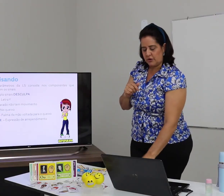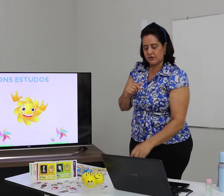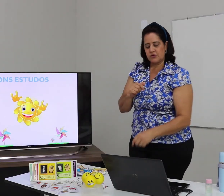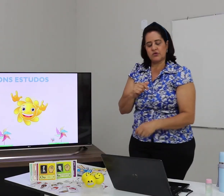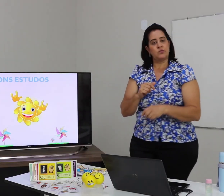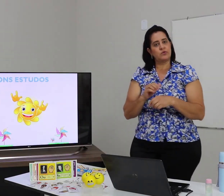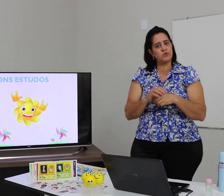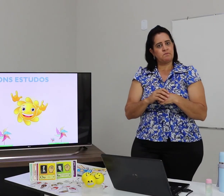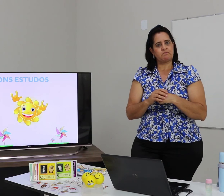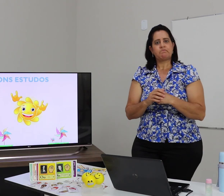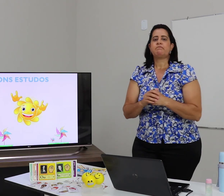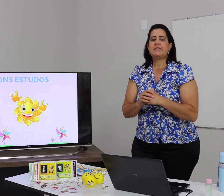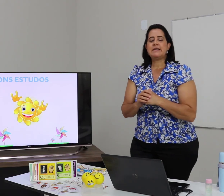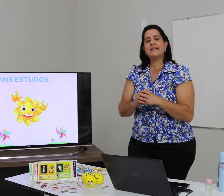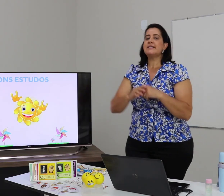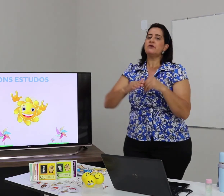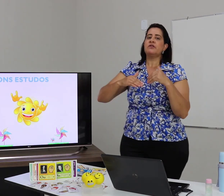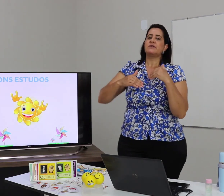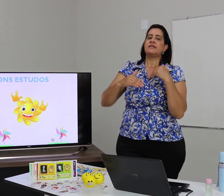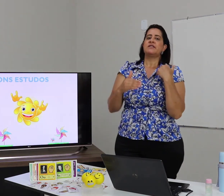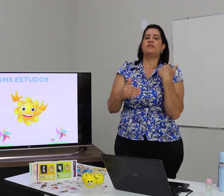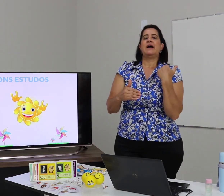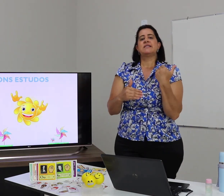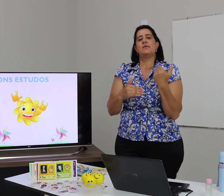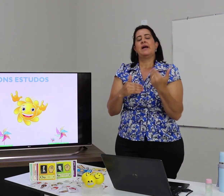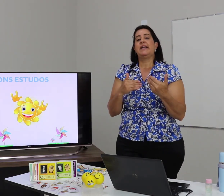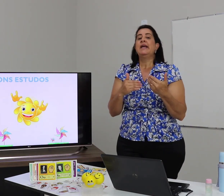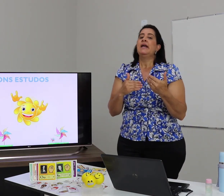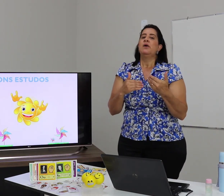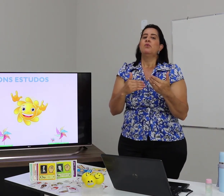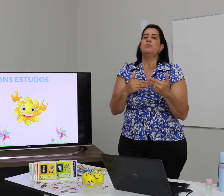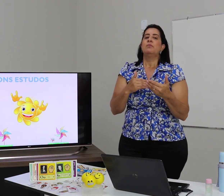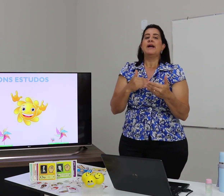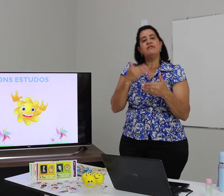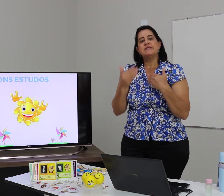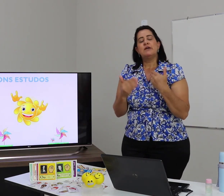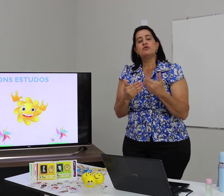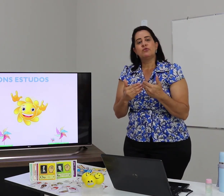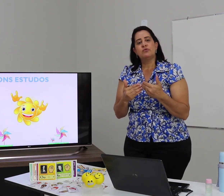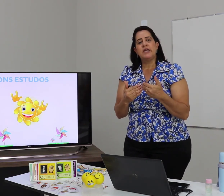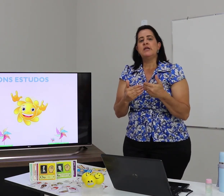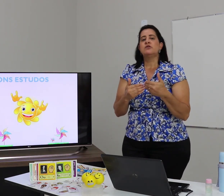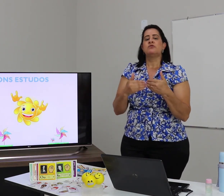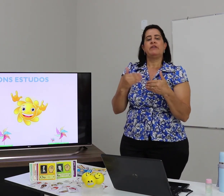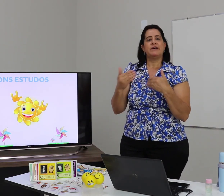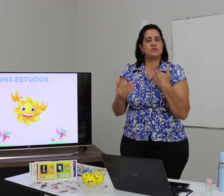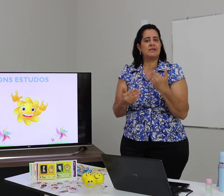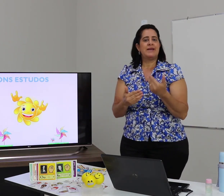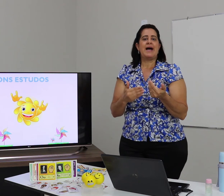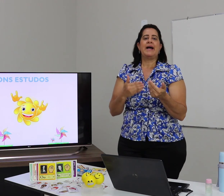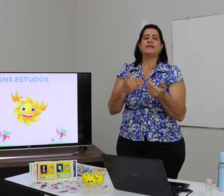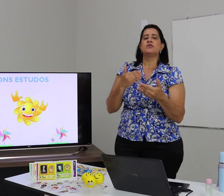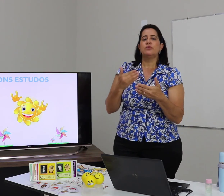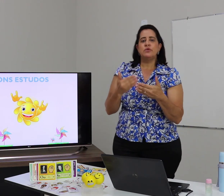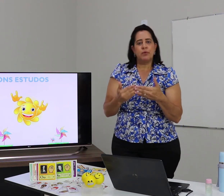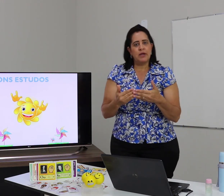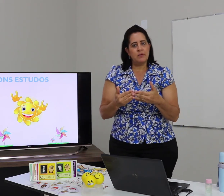nossos estudos. Desejo que vocês façam aí uma revisão de tudo isso, vejam sinais, estudem um pouquinho